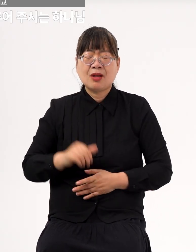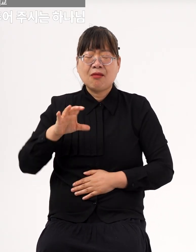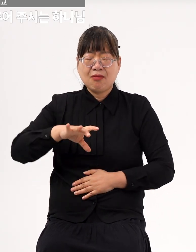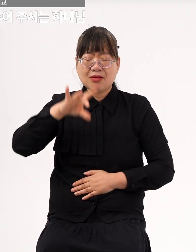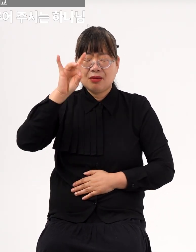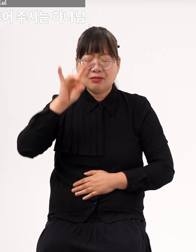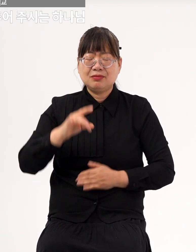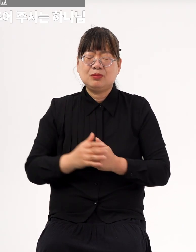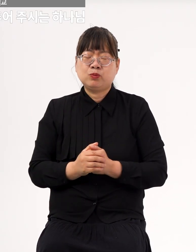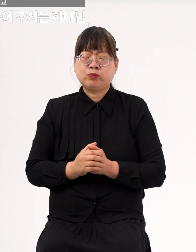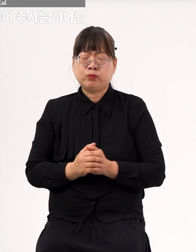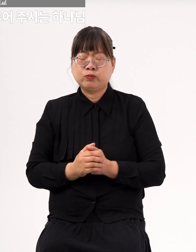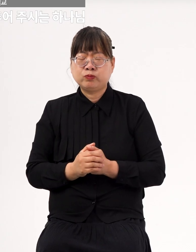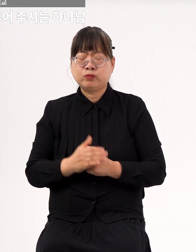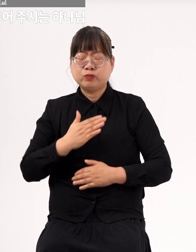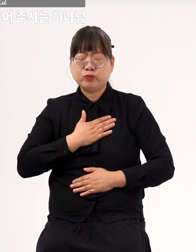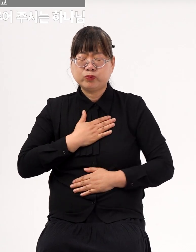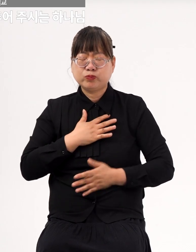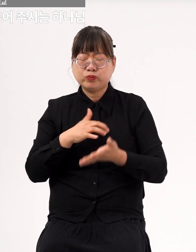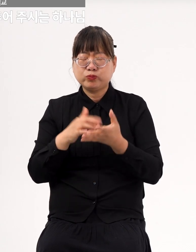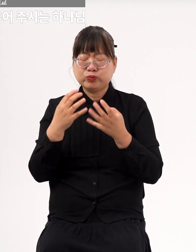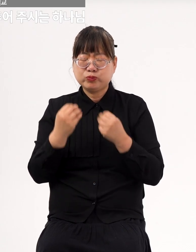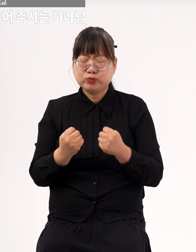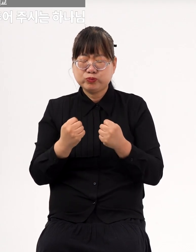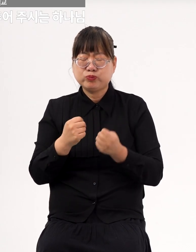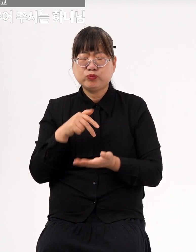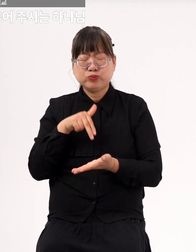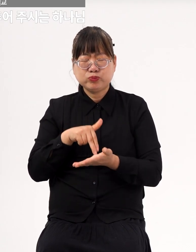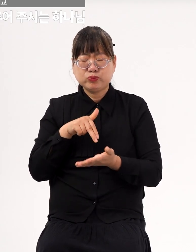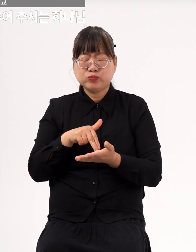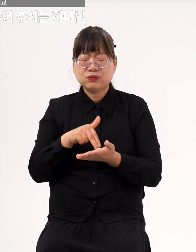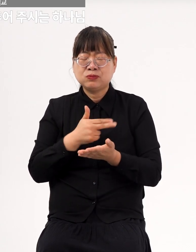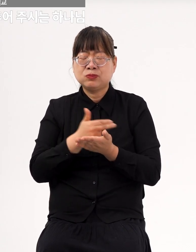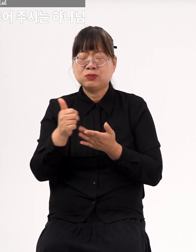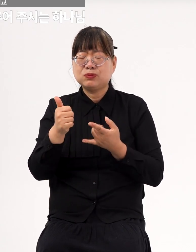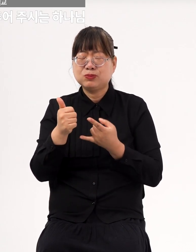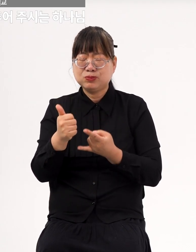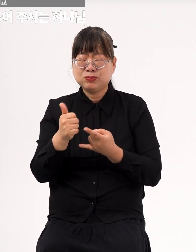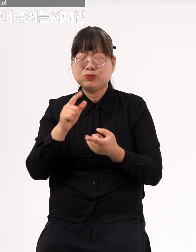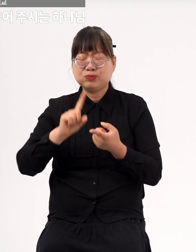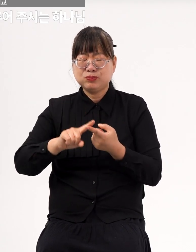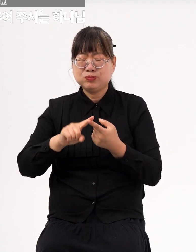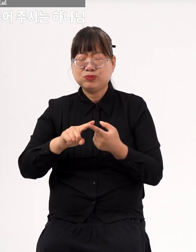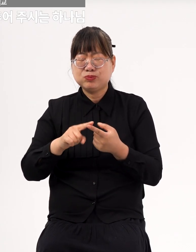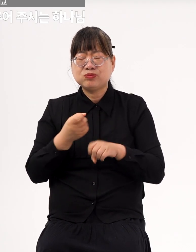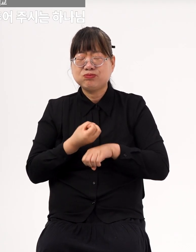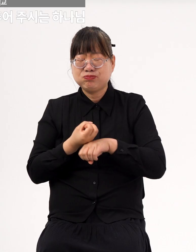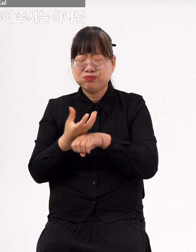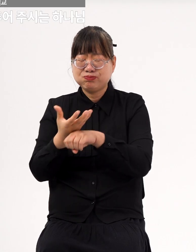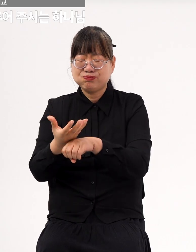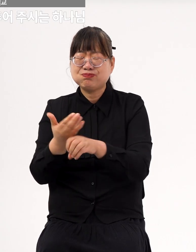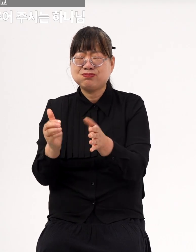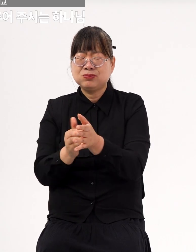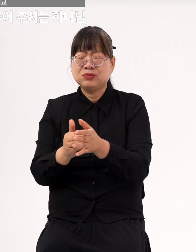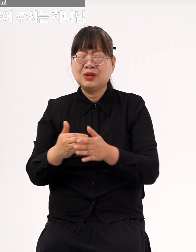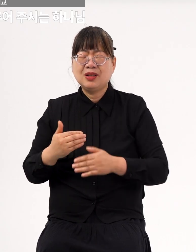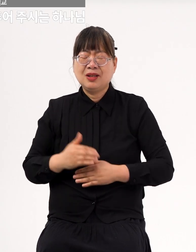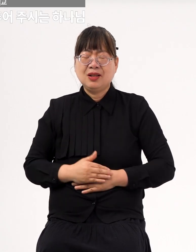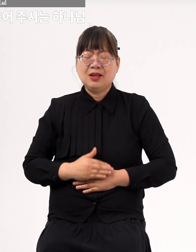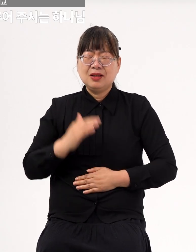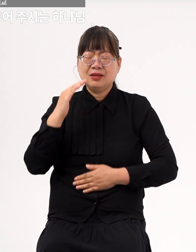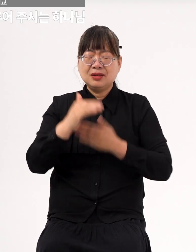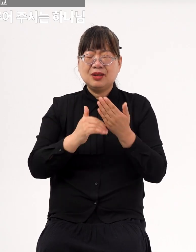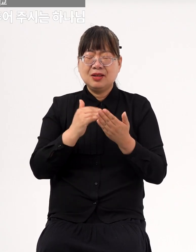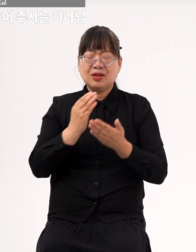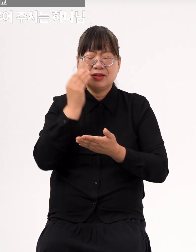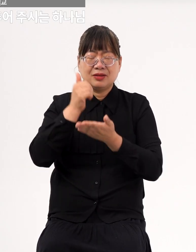먼저 내 수많은 사정과 사연을 주님 앞에 그대로 내려놓고 오